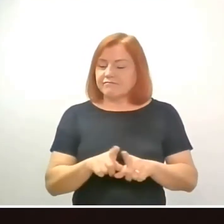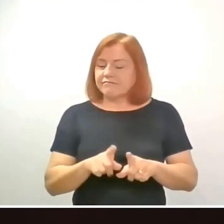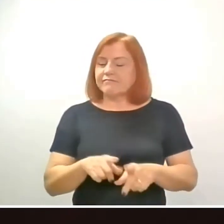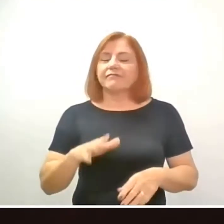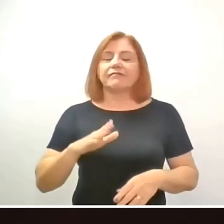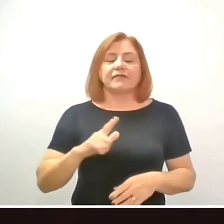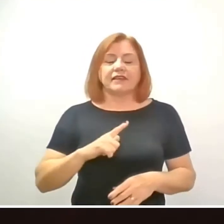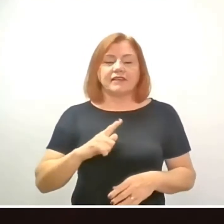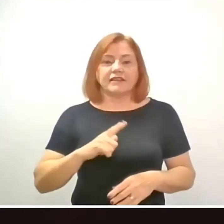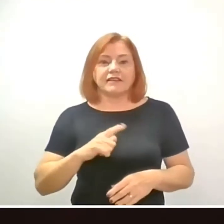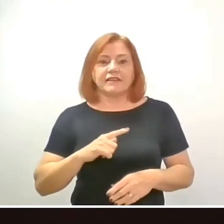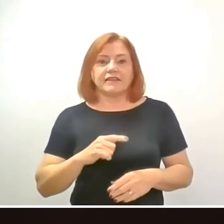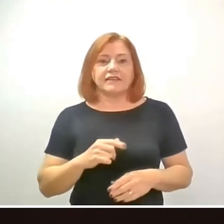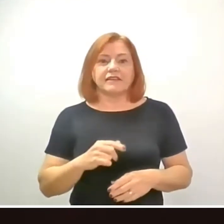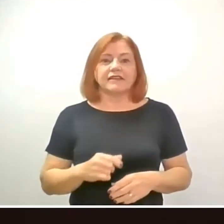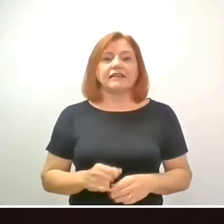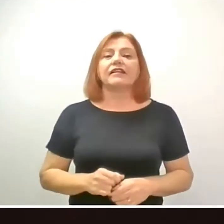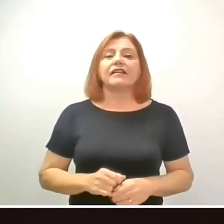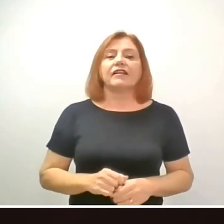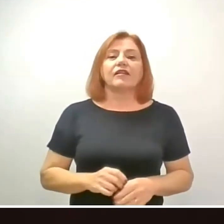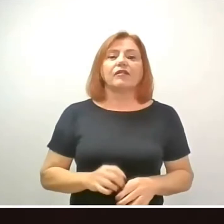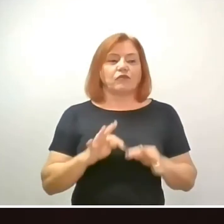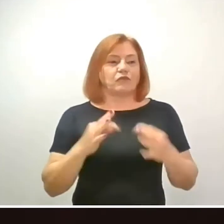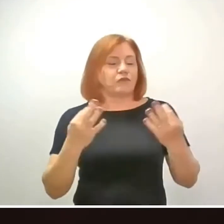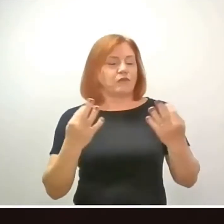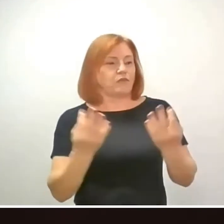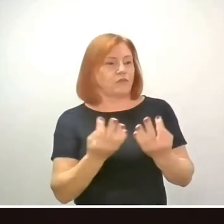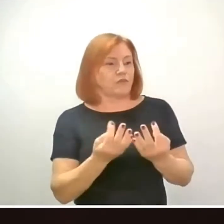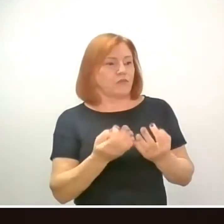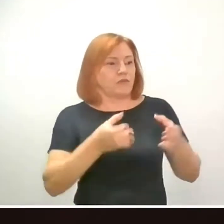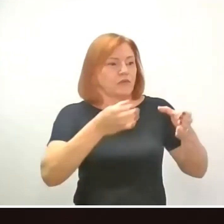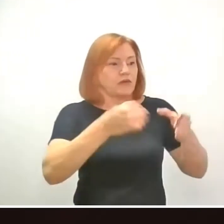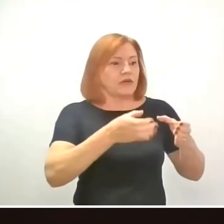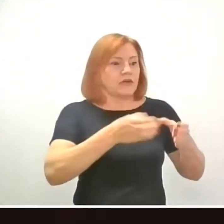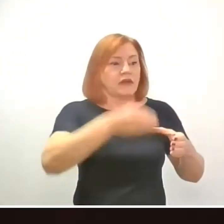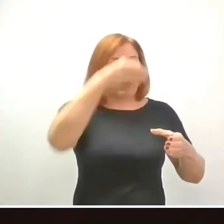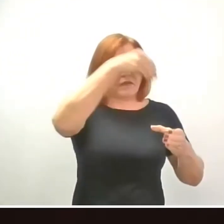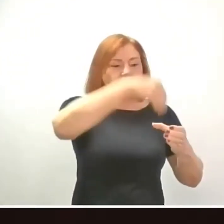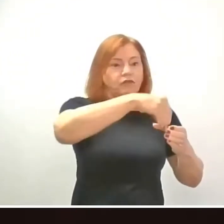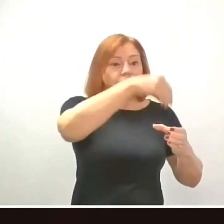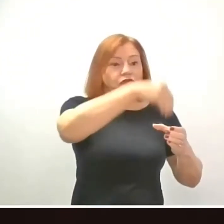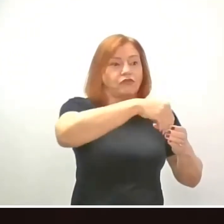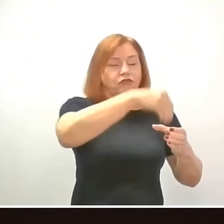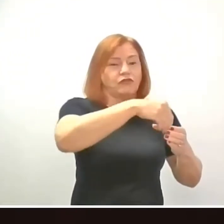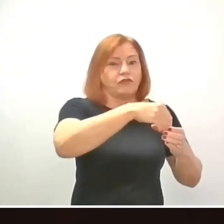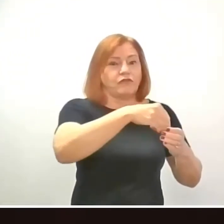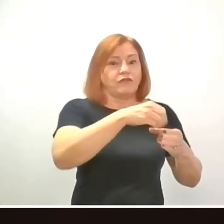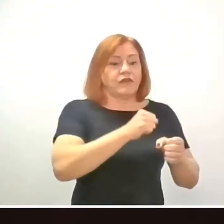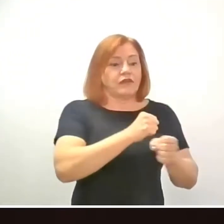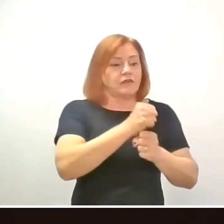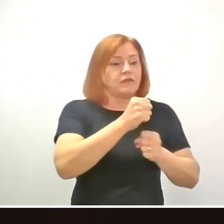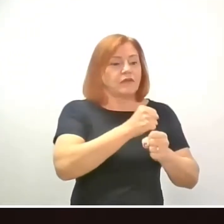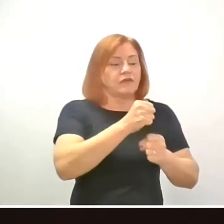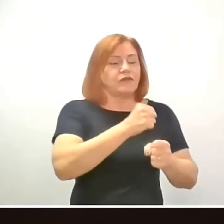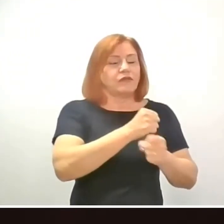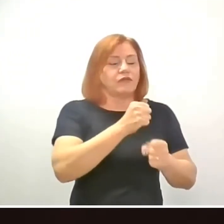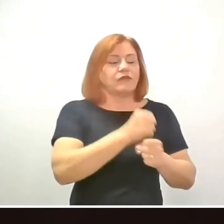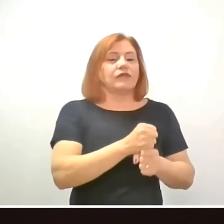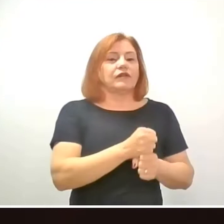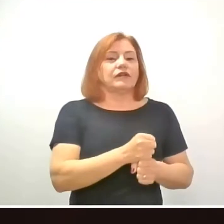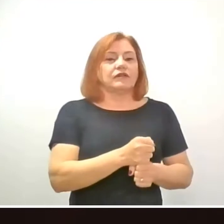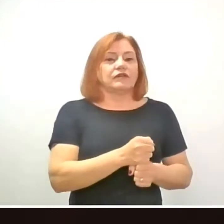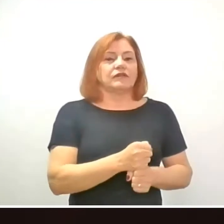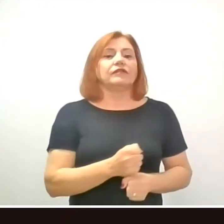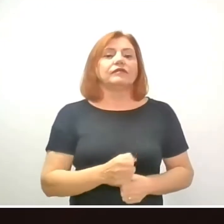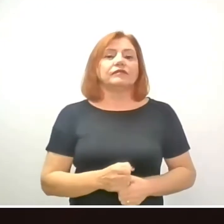o programa Celeiro EAV do ano, para também servindo também para as